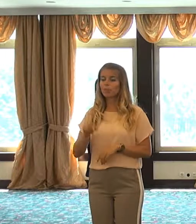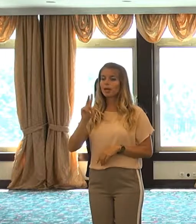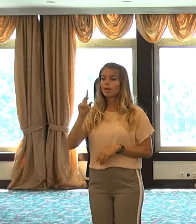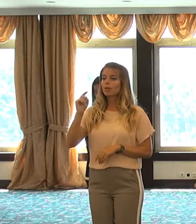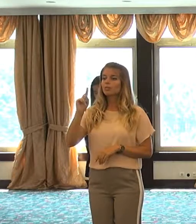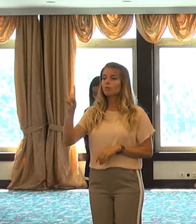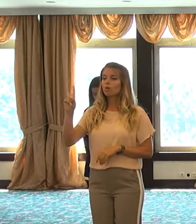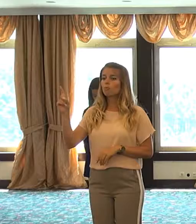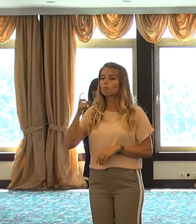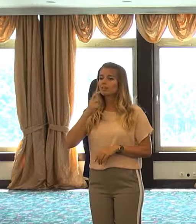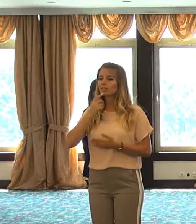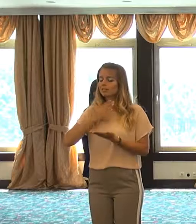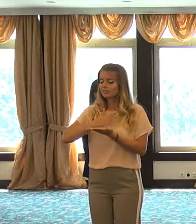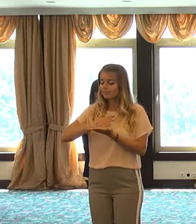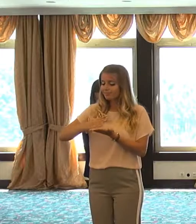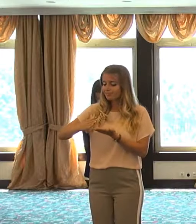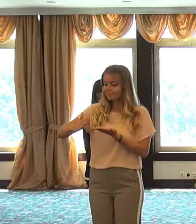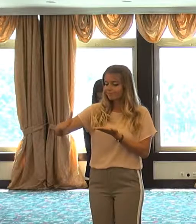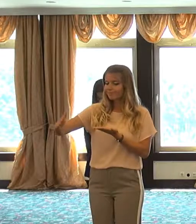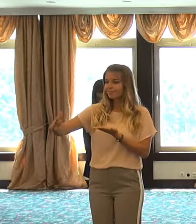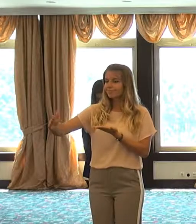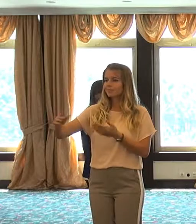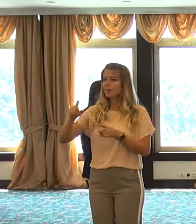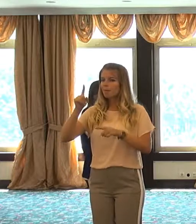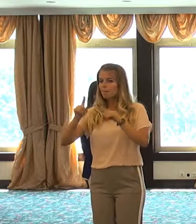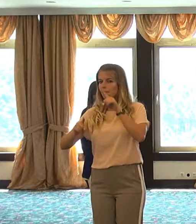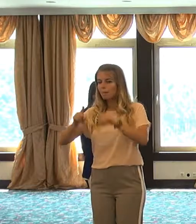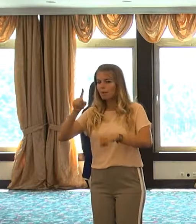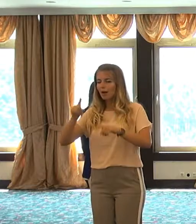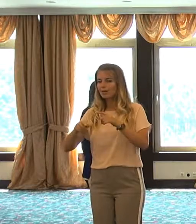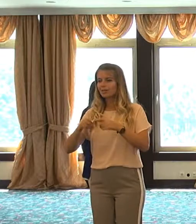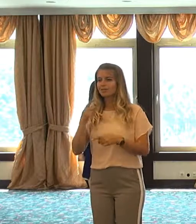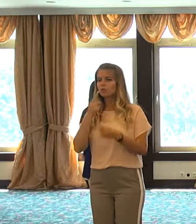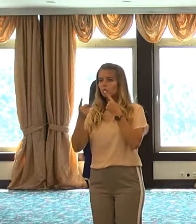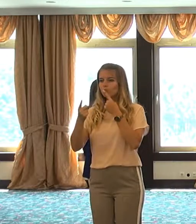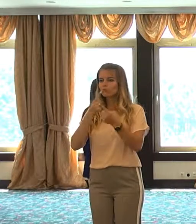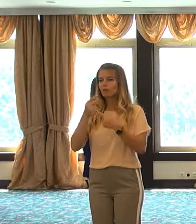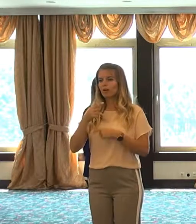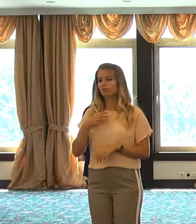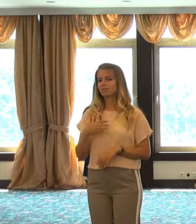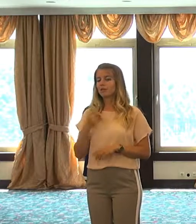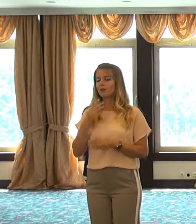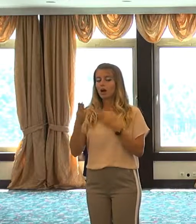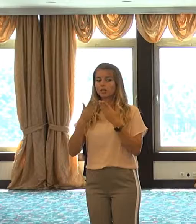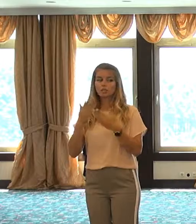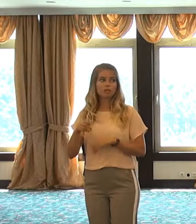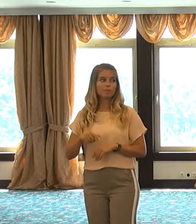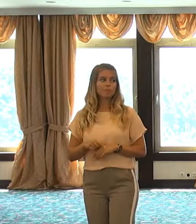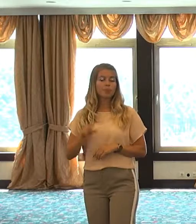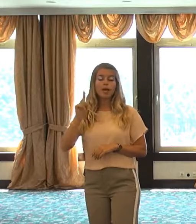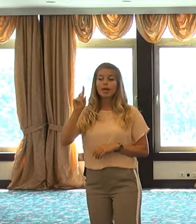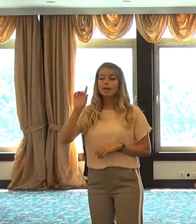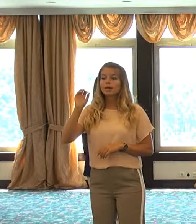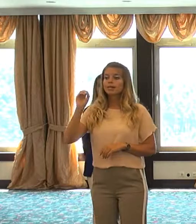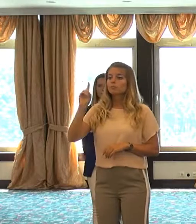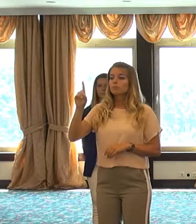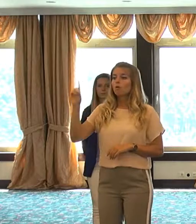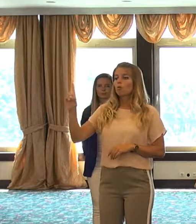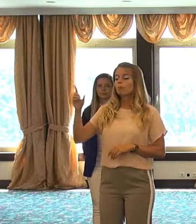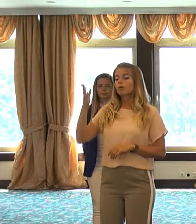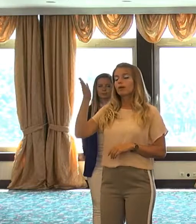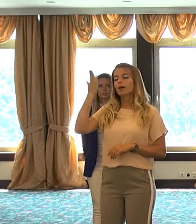2011 yılından şu ana kadar olan süreç hakkında bazı deneyimlerimi sizlerle paylaşmak istiyorum. Birincisi, 2011'de geri